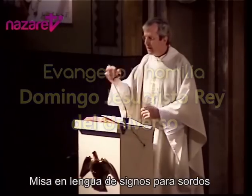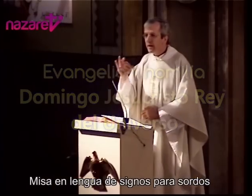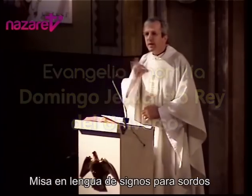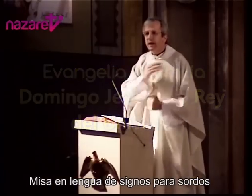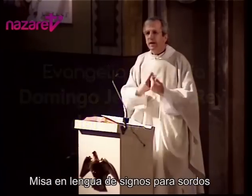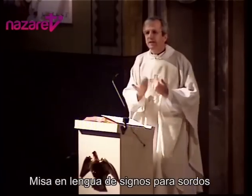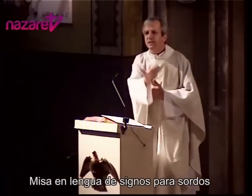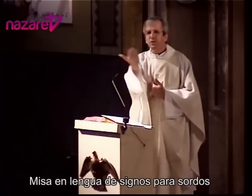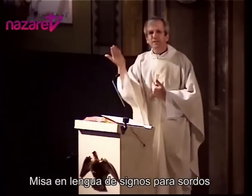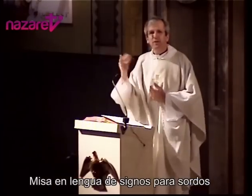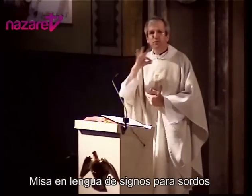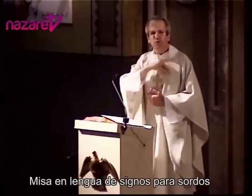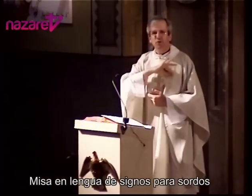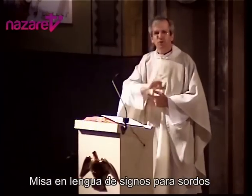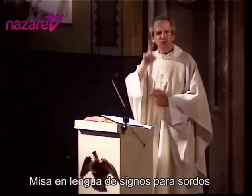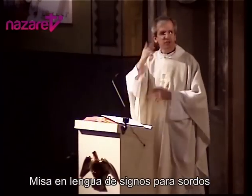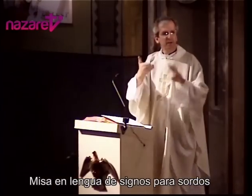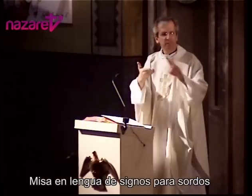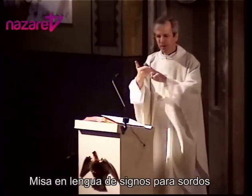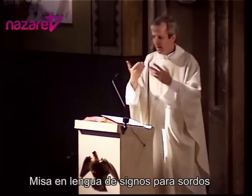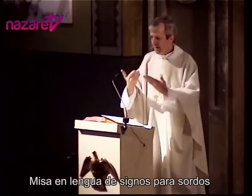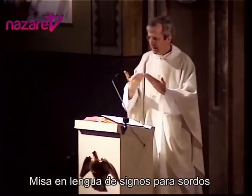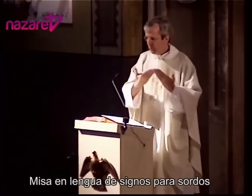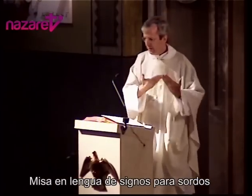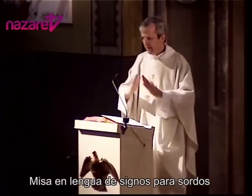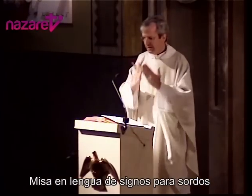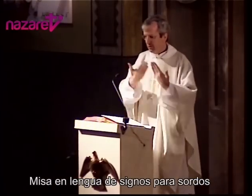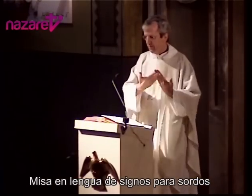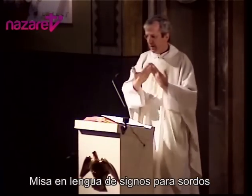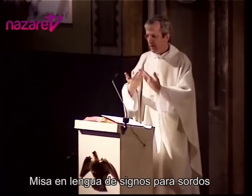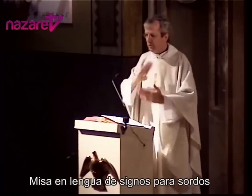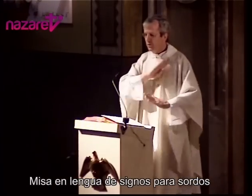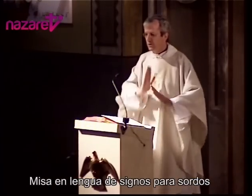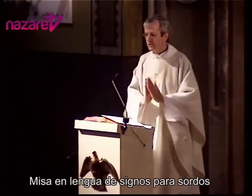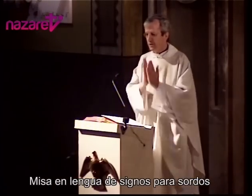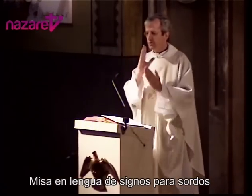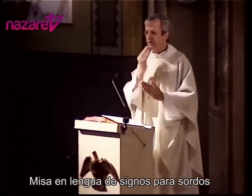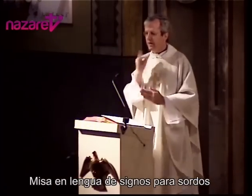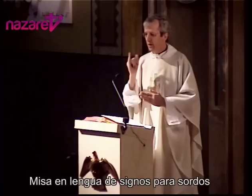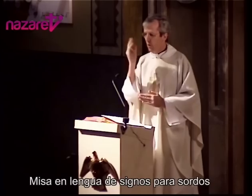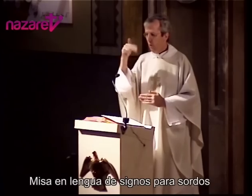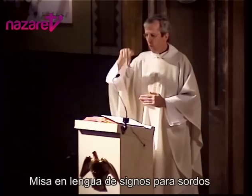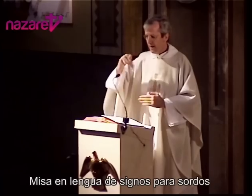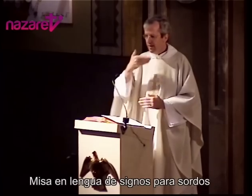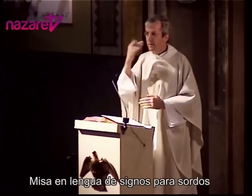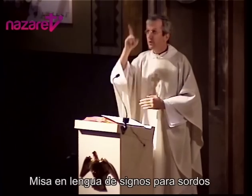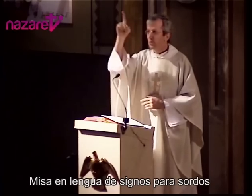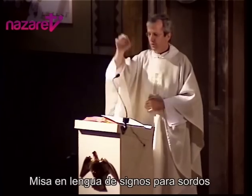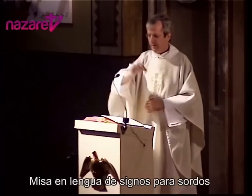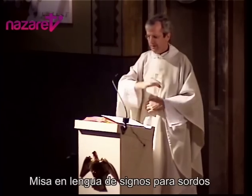El Señor esté con vosotros y con tu espíritu. Lectura del Santo Evangelio según San Juan. Gloria a